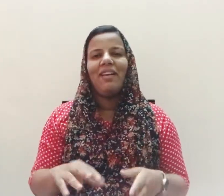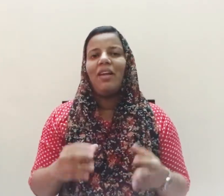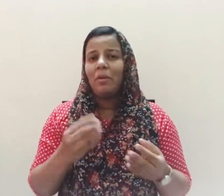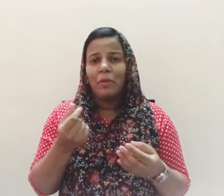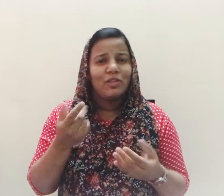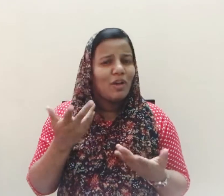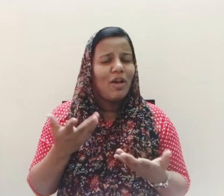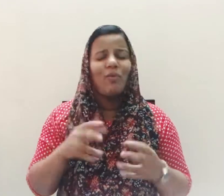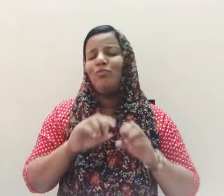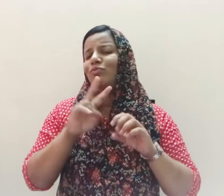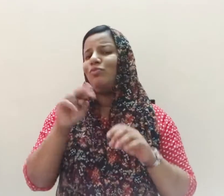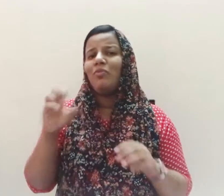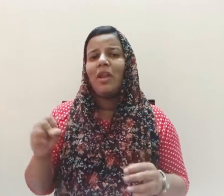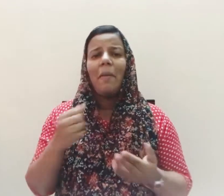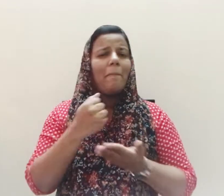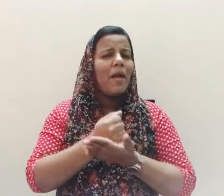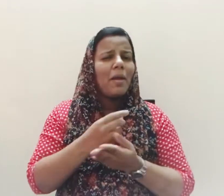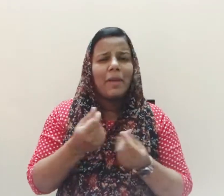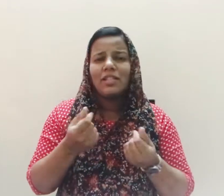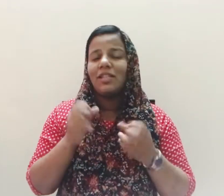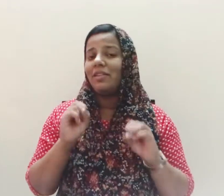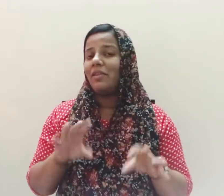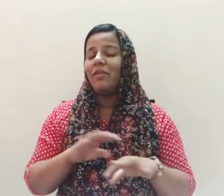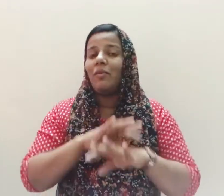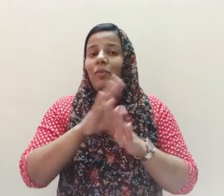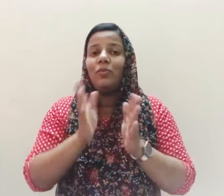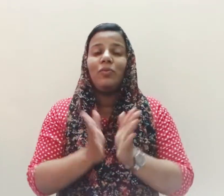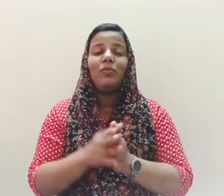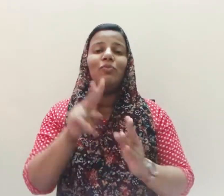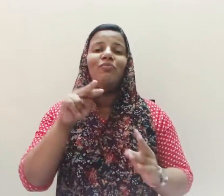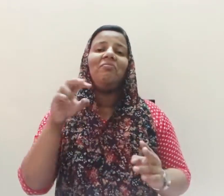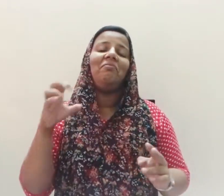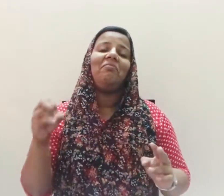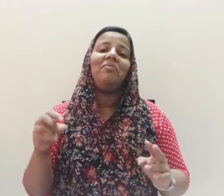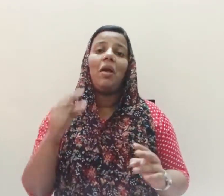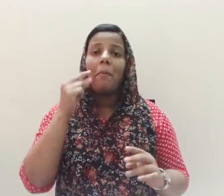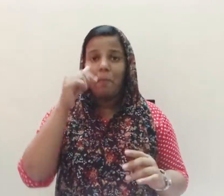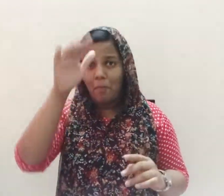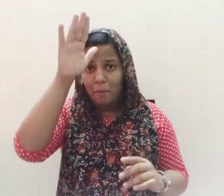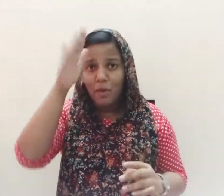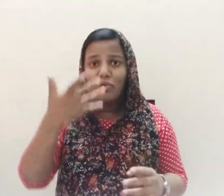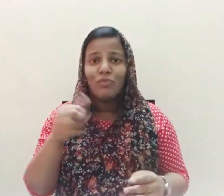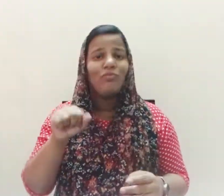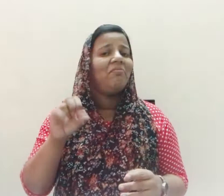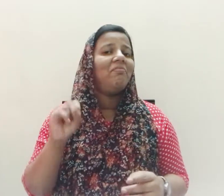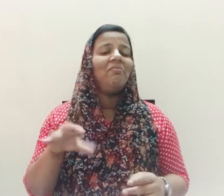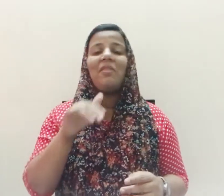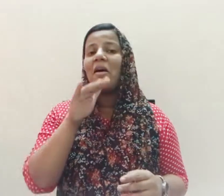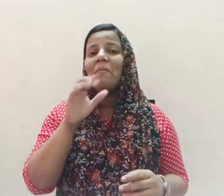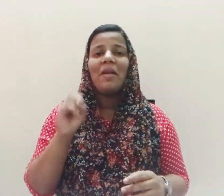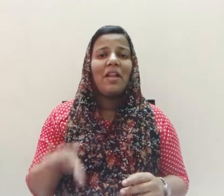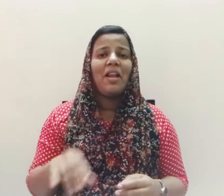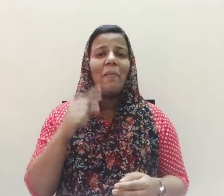ഒന്നുമില്ല, കയ്യിലൊന്നുമില്ല, ബാങ്കിലൊന്നുമില്ല ആമേൻ. ഒന്നുമുണ്ടെന്ന് പറയാനില്ല, അപ്പനുണ്ടെന്ന് പറയാനില്ല, അമ്മയുണ്ടെന്ന് പറയാനില്ല, സഹോദരങ്ങളുണ്ടെന്ന്